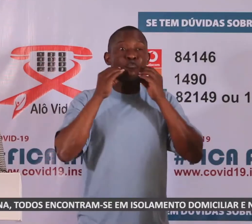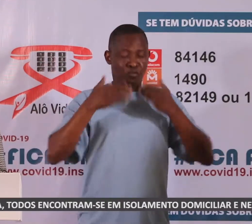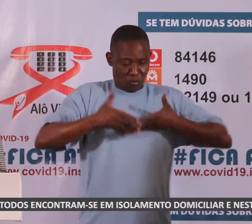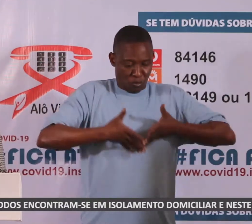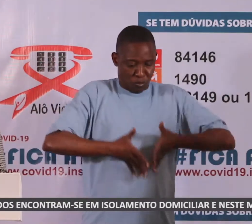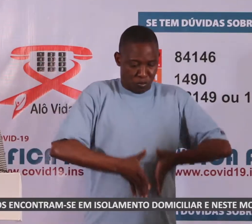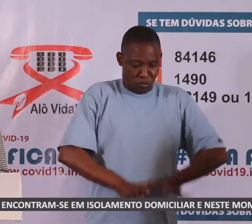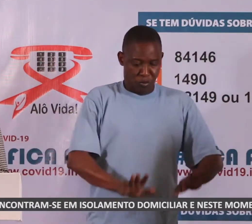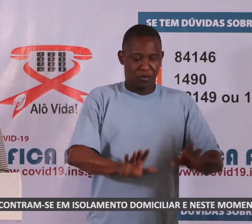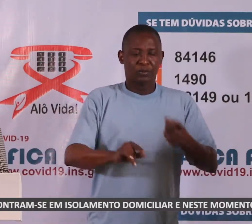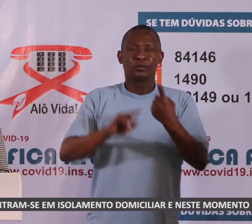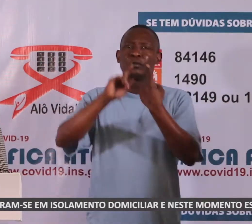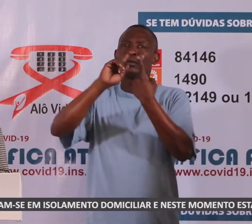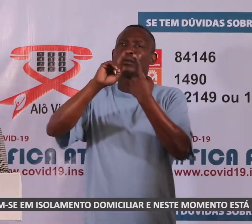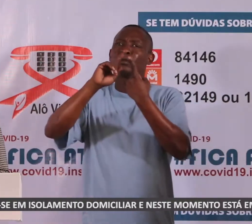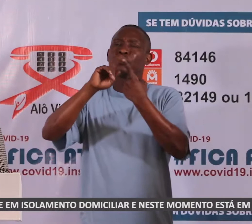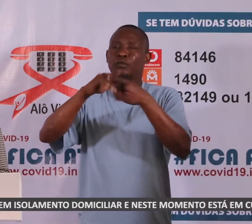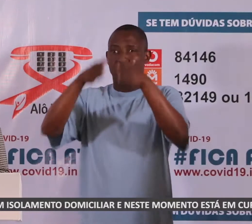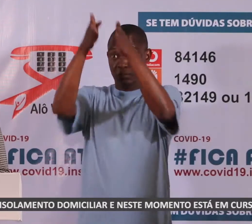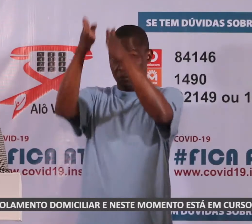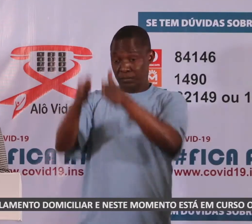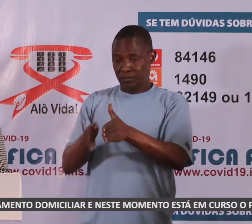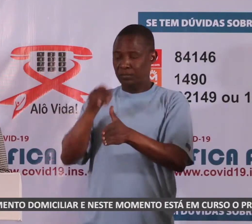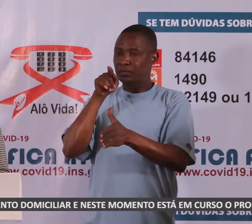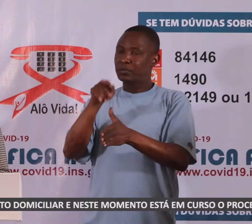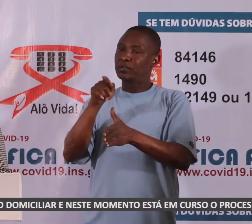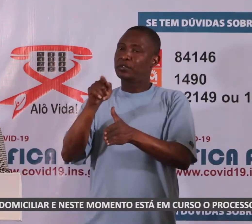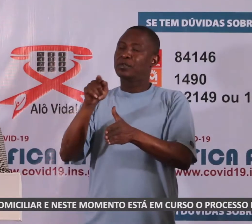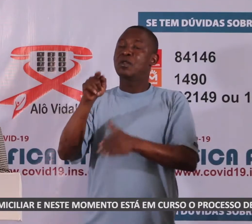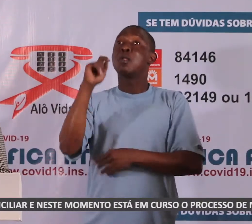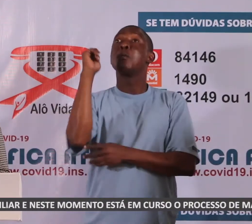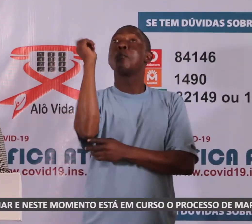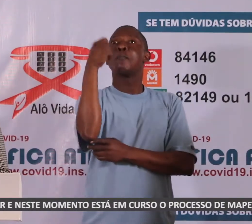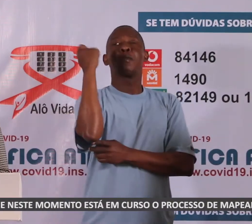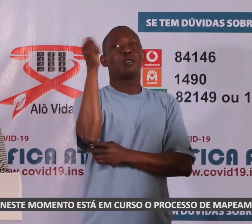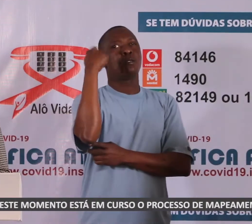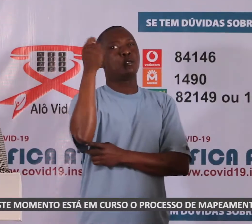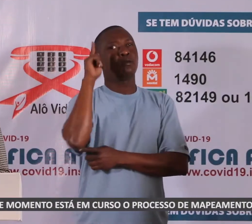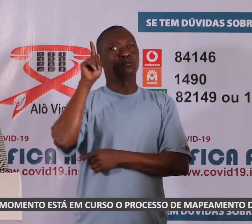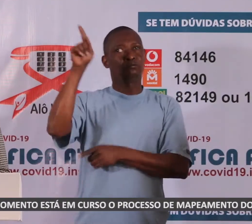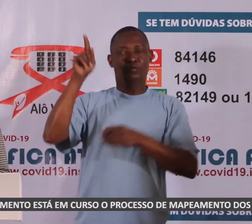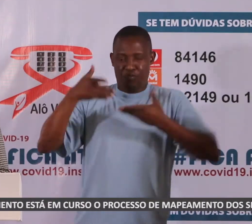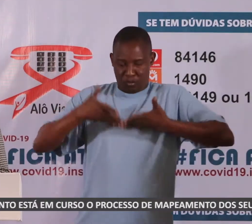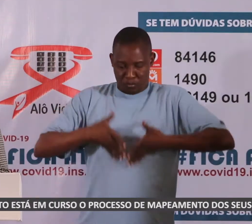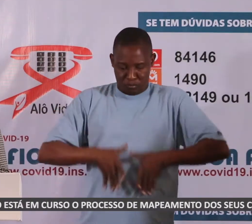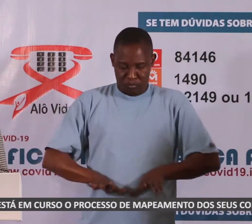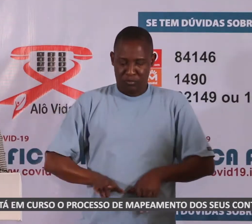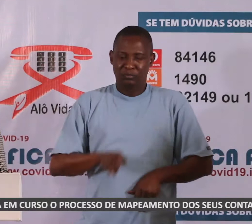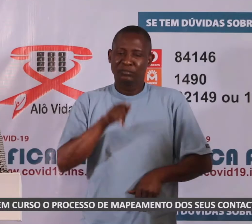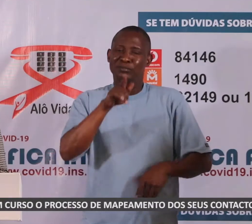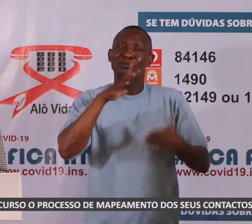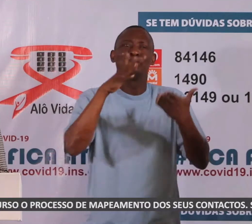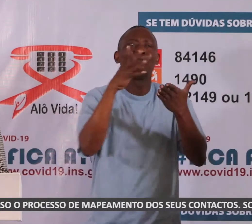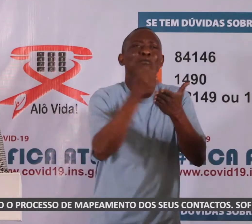uma outra pessoa é de nacionalidade malauiana. Os mesmos são resultados de rastreio de